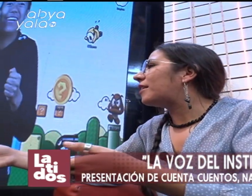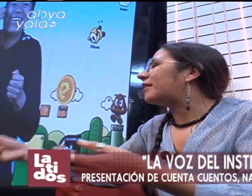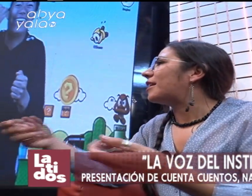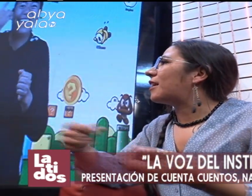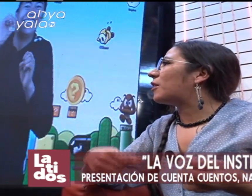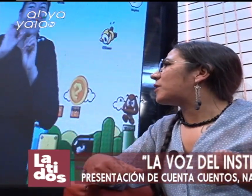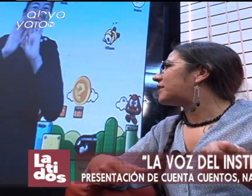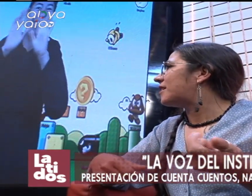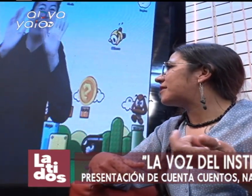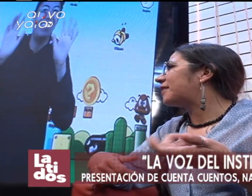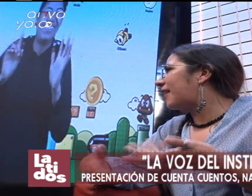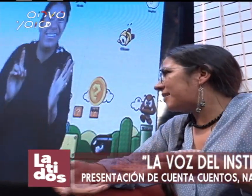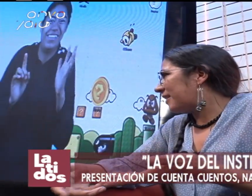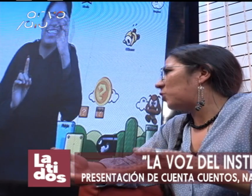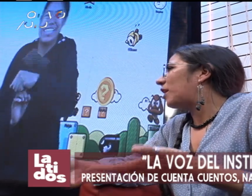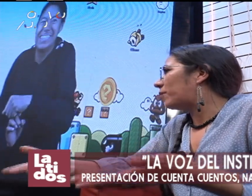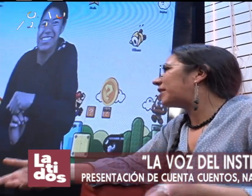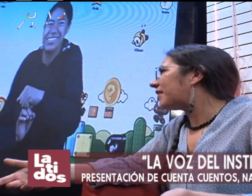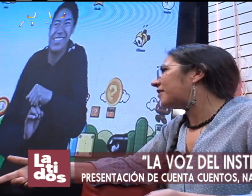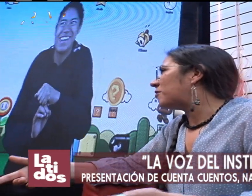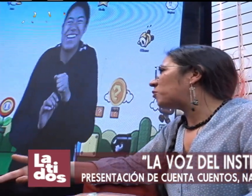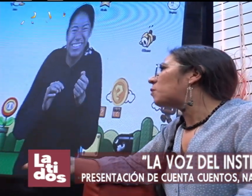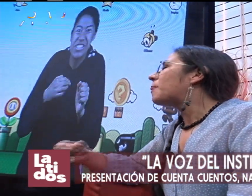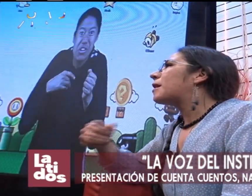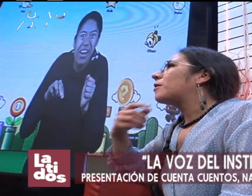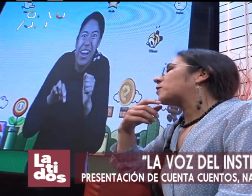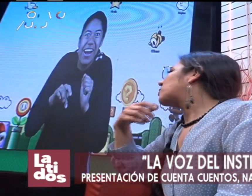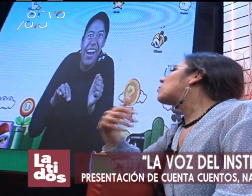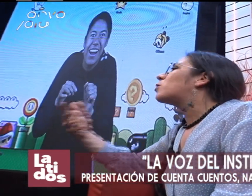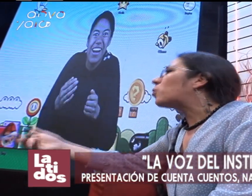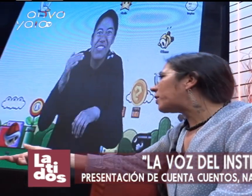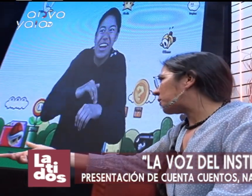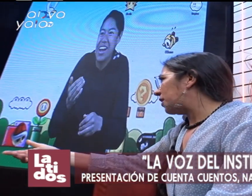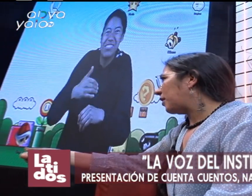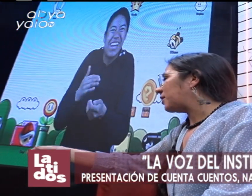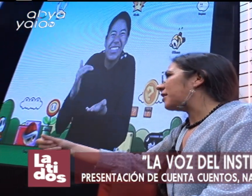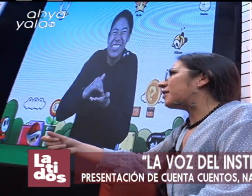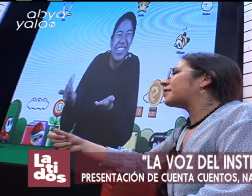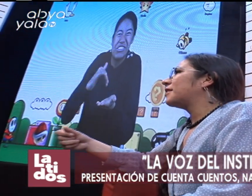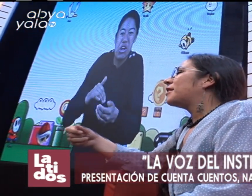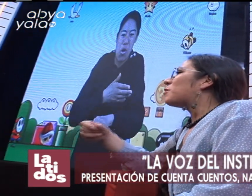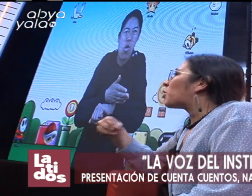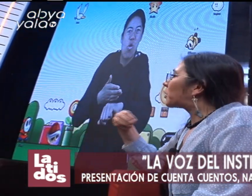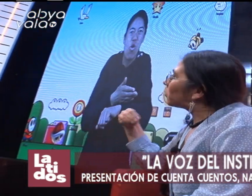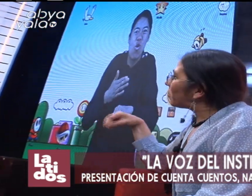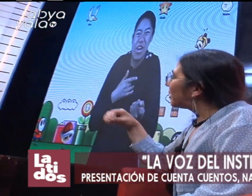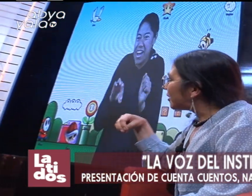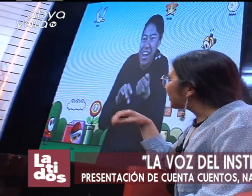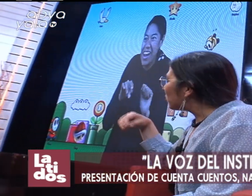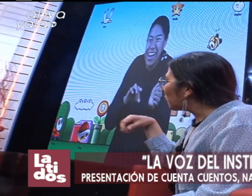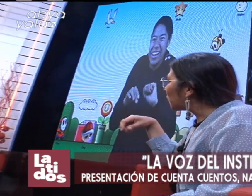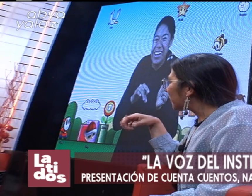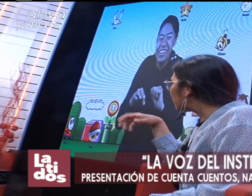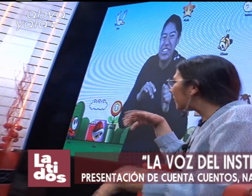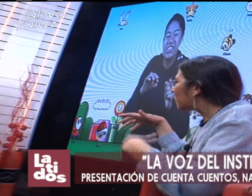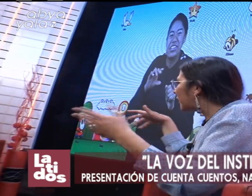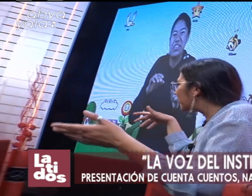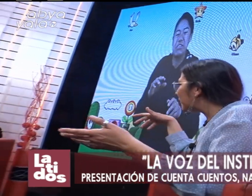lengua de señas de casa, es su lengua materna, ¿no? Entonces, son muy buenos con la lengua de señas y por lo tanto habitan este mundo también oyente, pero con